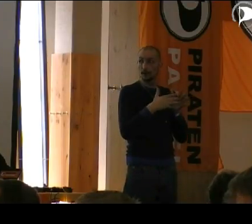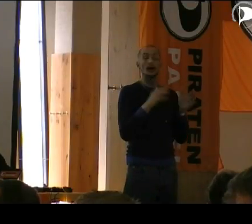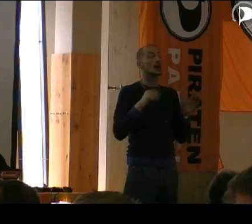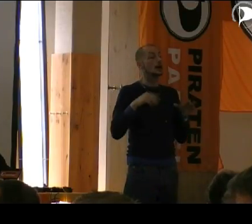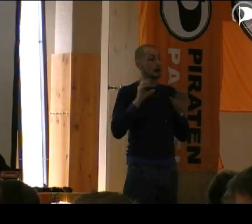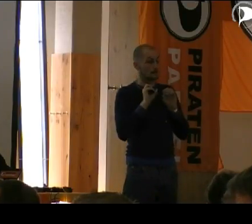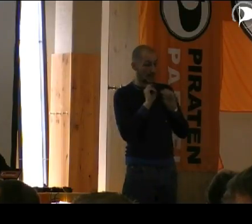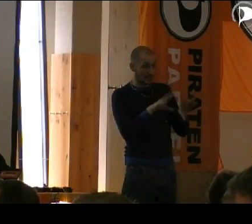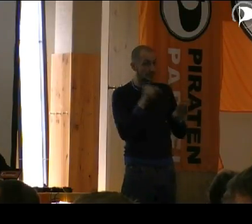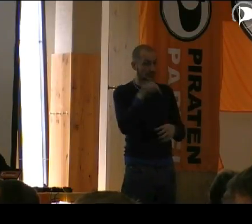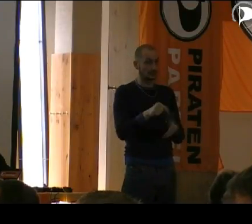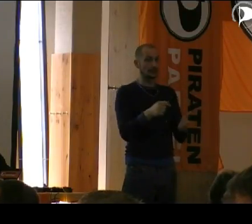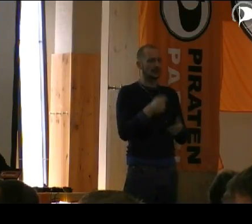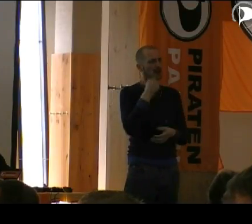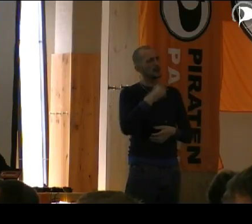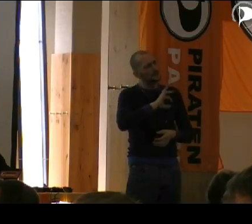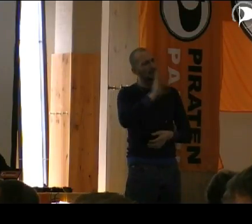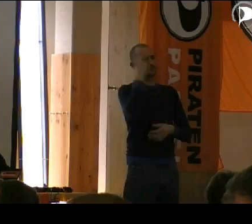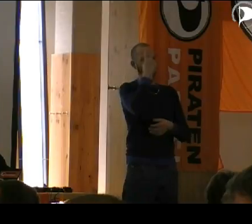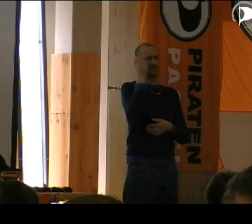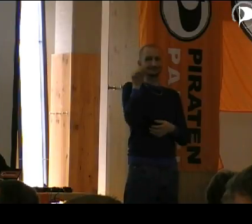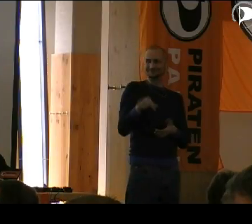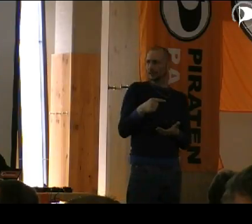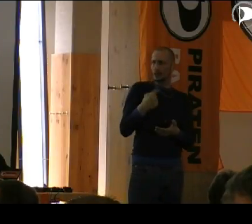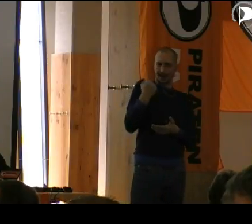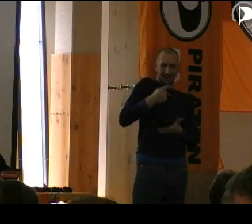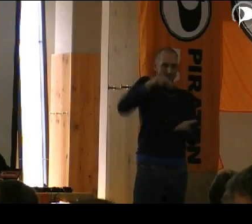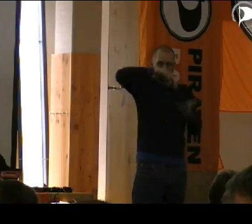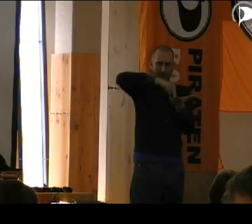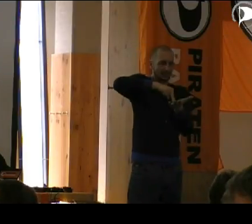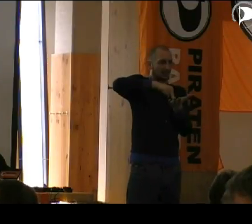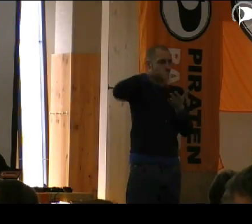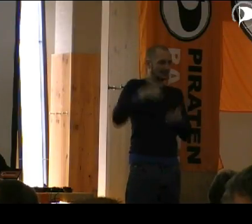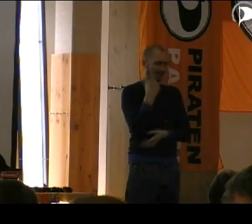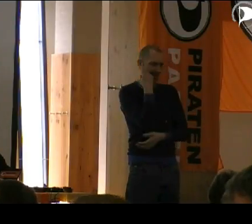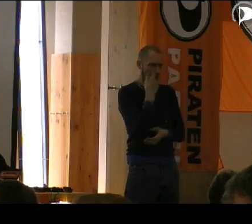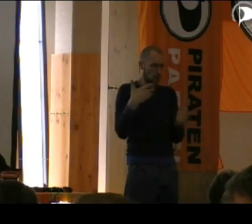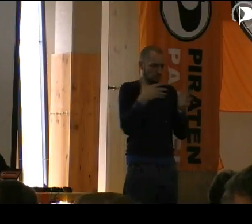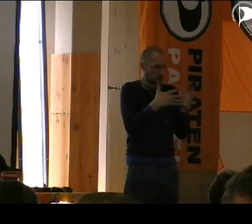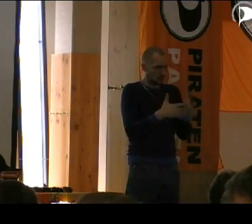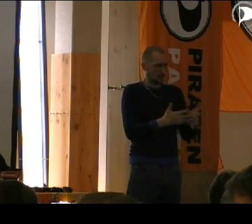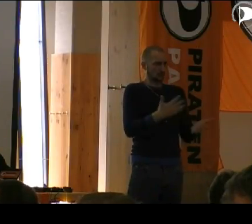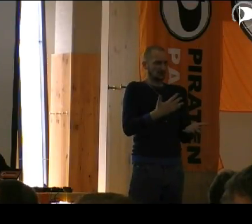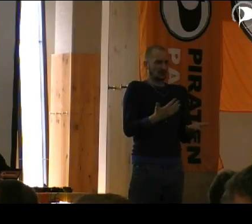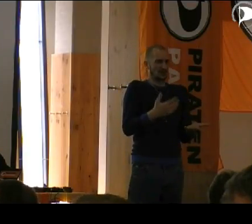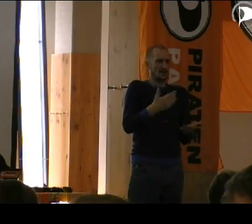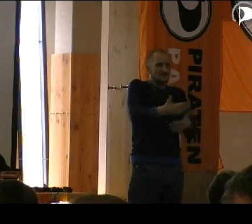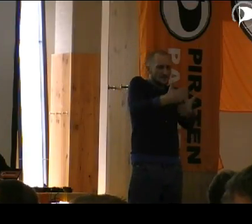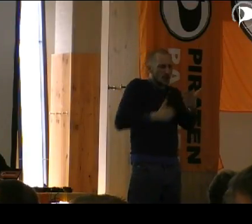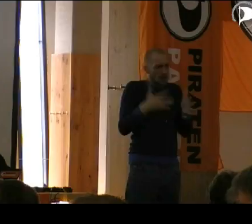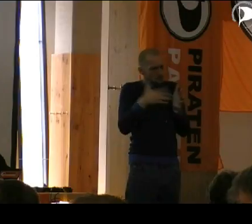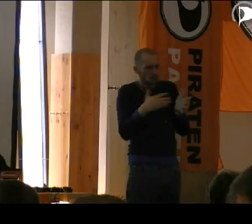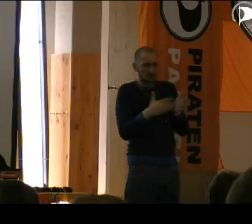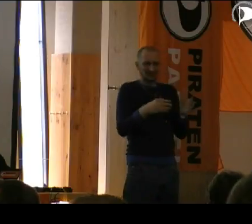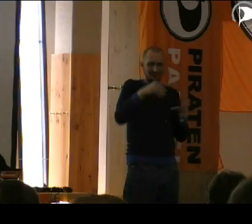bestätigt der erzieherin haben sollen kosten wieder ein ziel ist da ist und nur diese prüfung von gestern hatte was wollte lieber vorlegen das